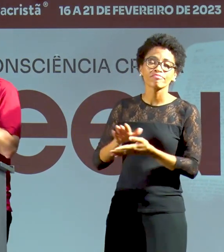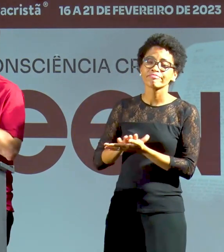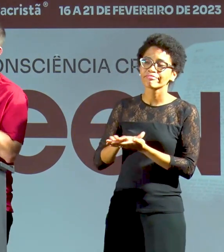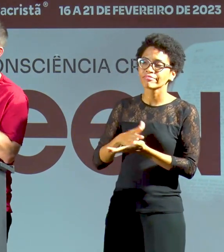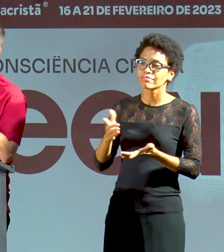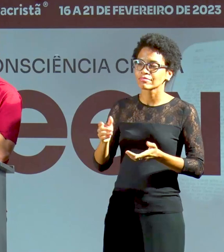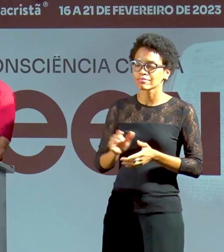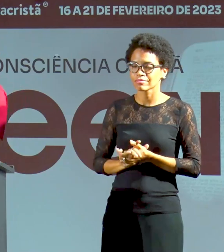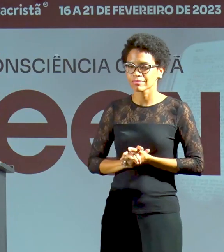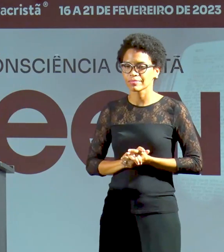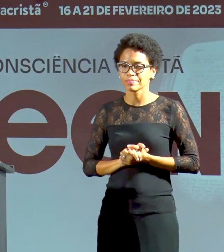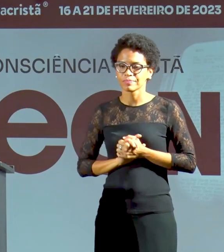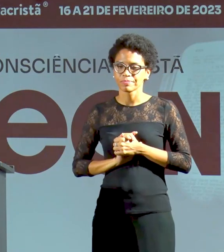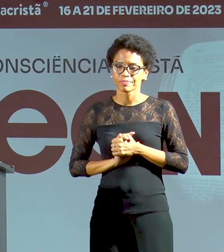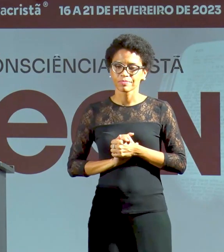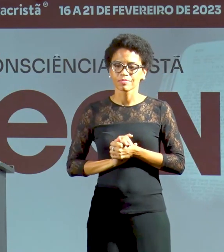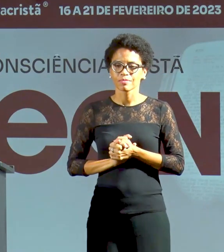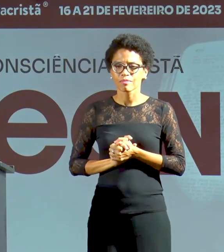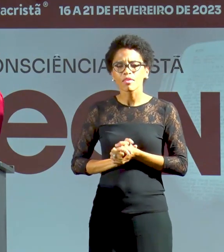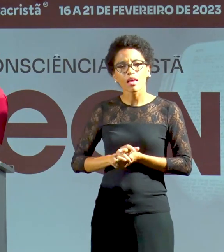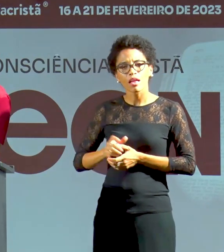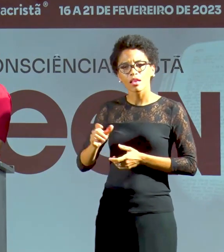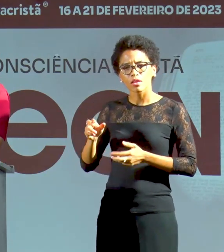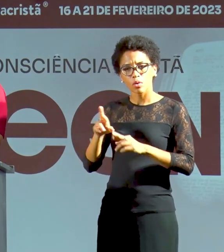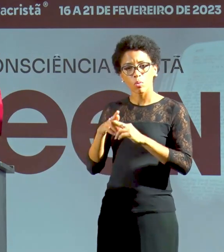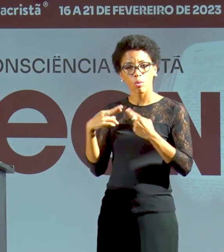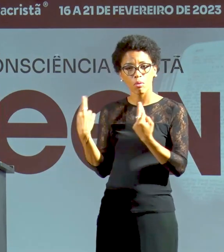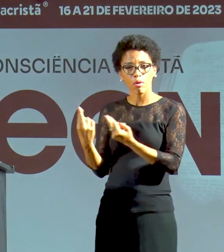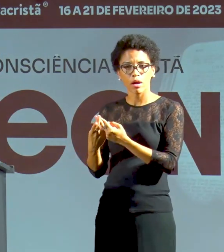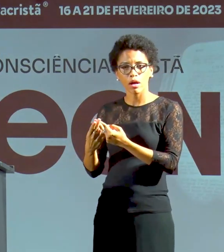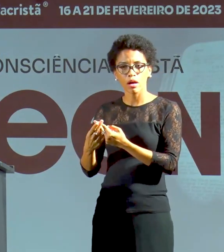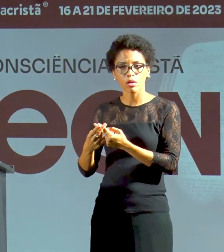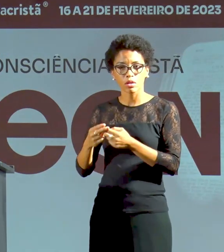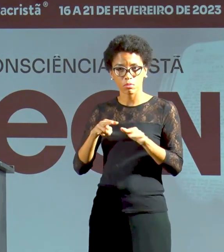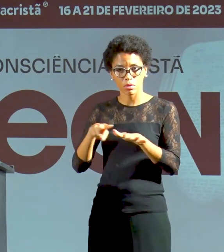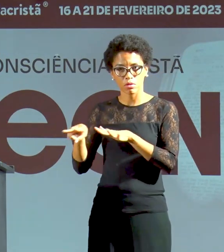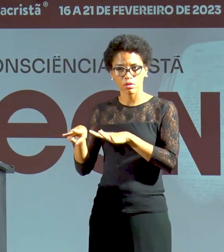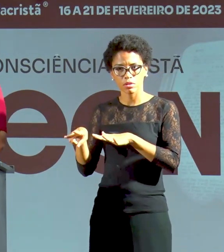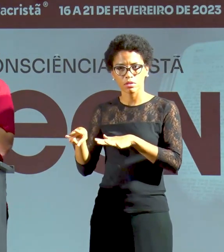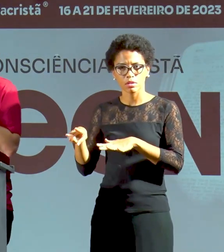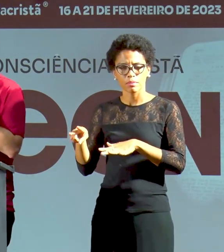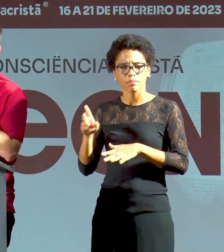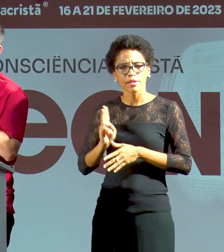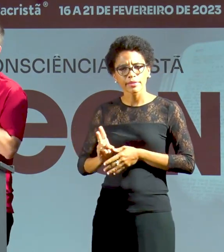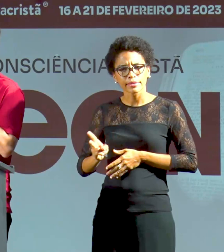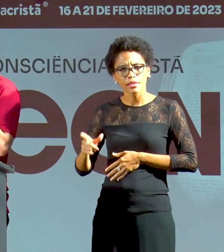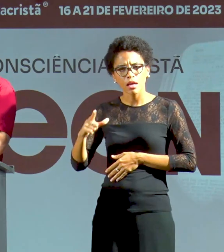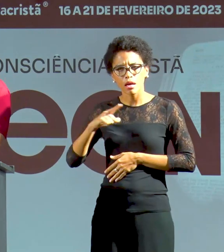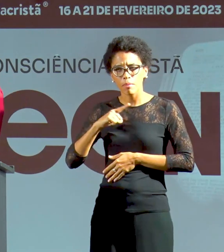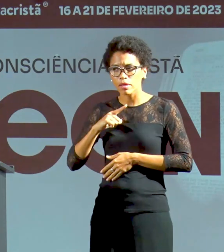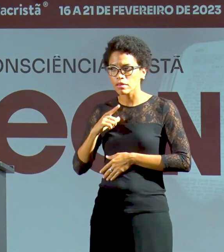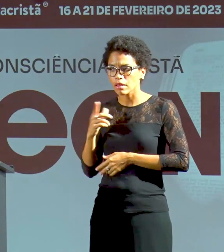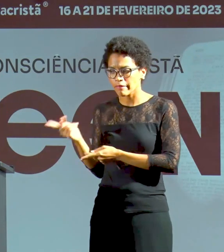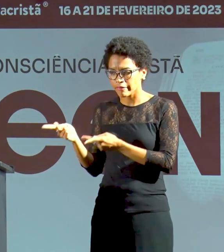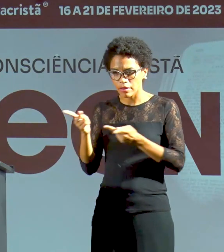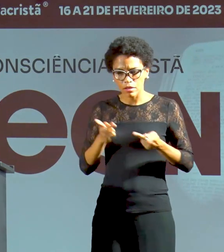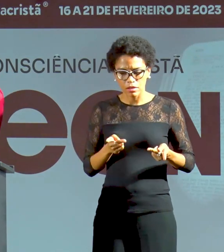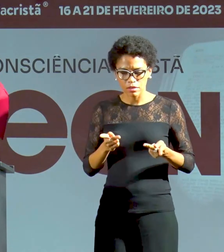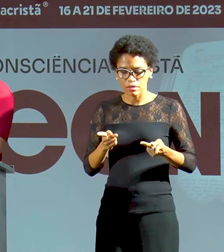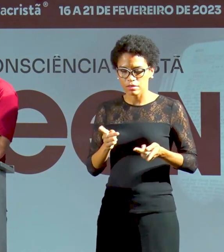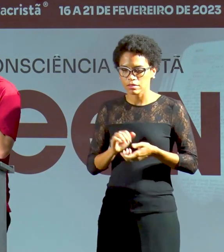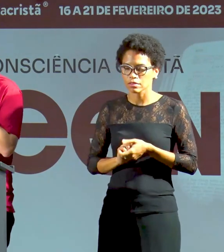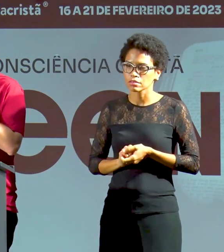que a gente tem encontro a gente recebe muita visita então eu sempre entrevista dois adolescentes antes de começar esse pessoal liberar amanhã